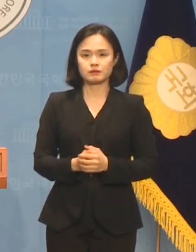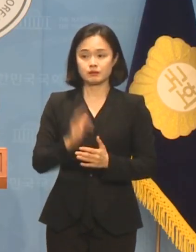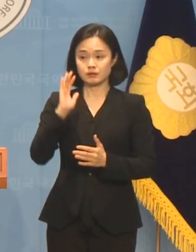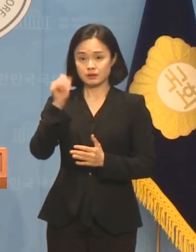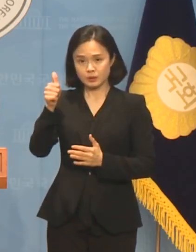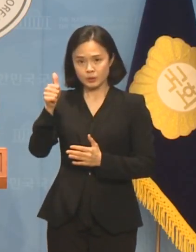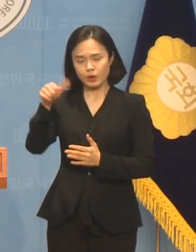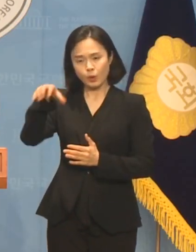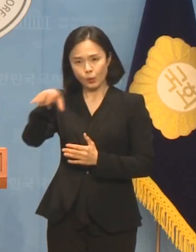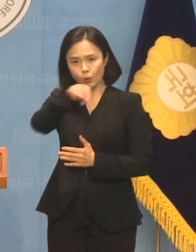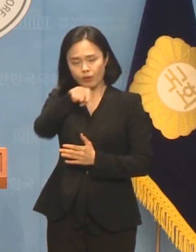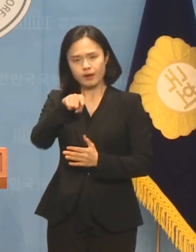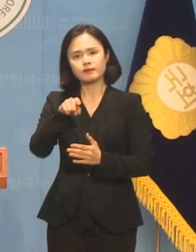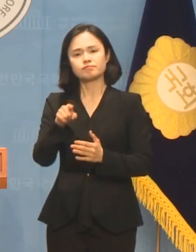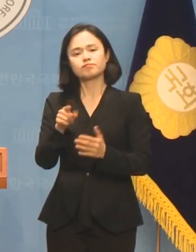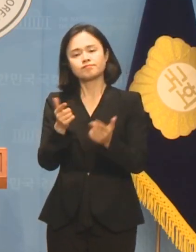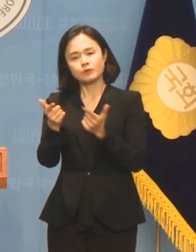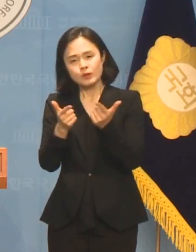품격 있게